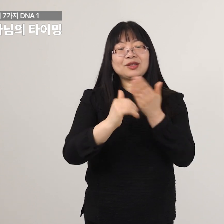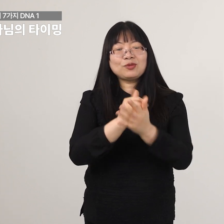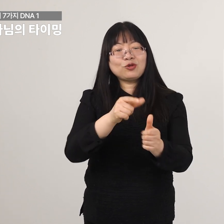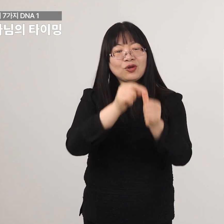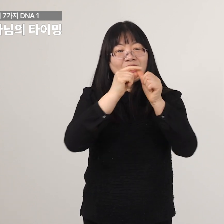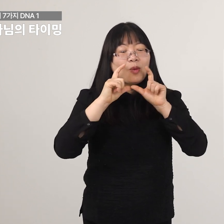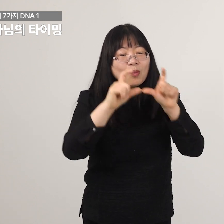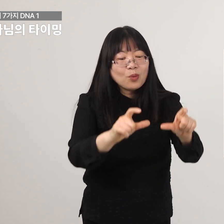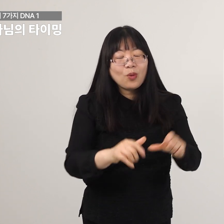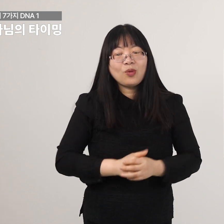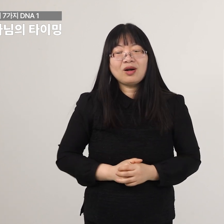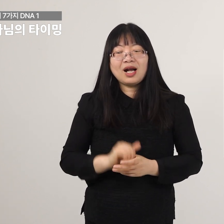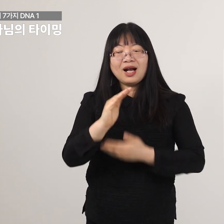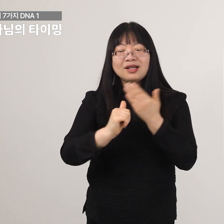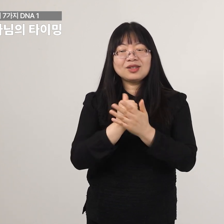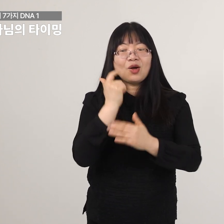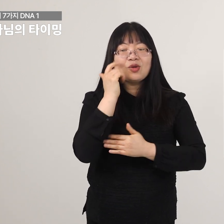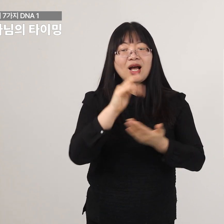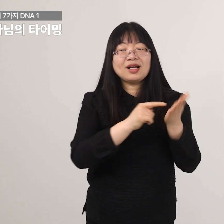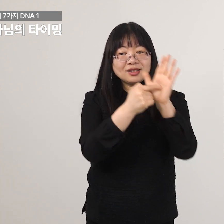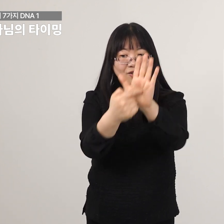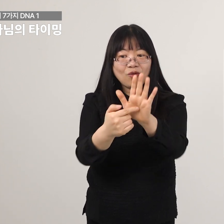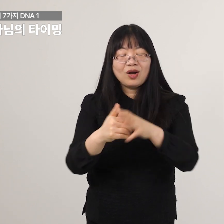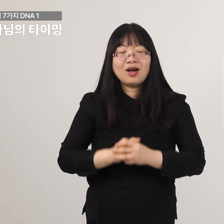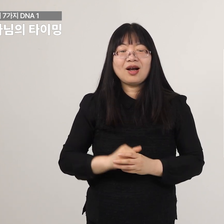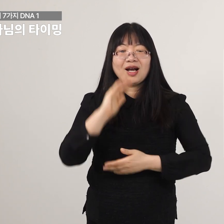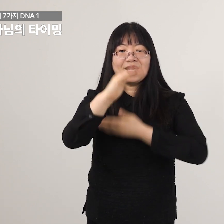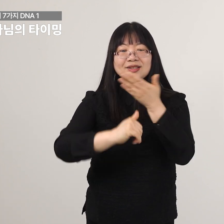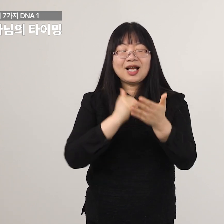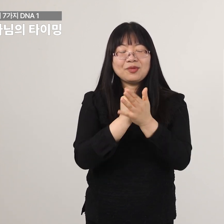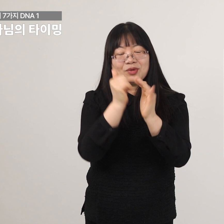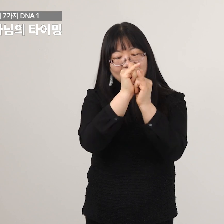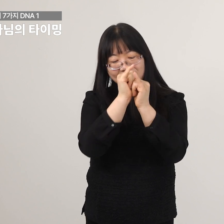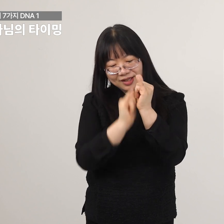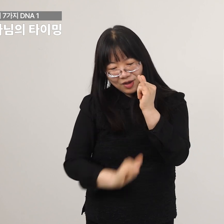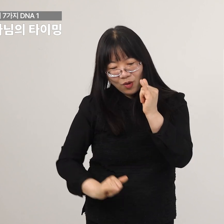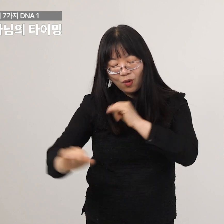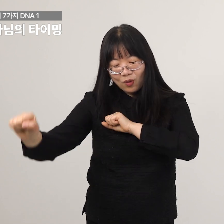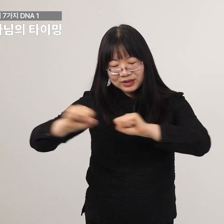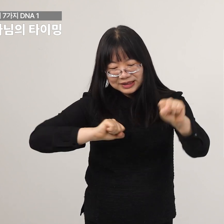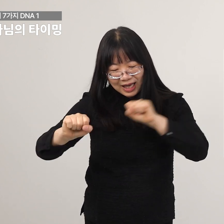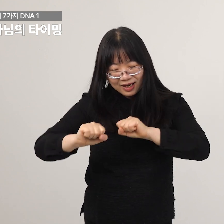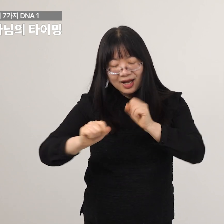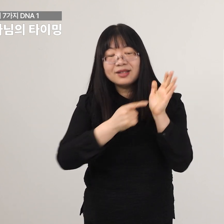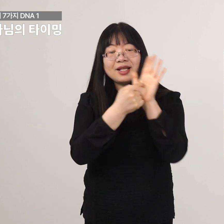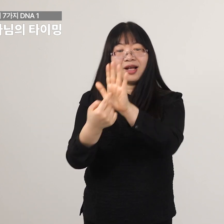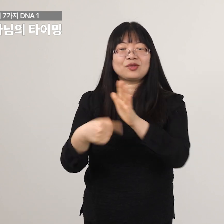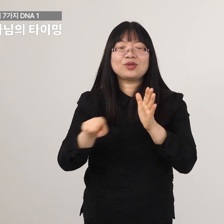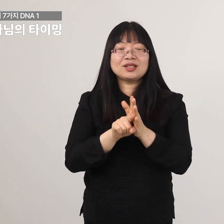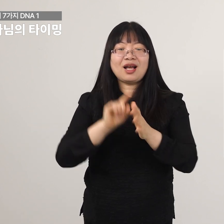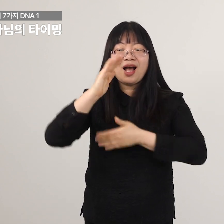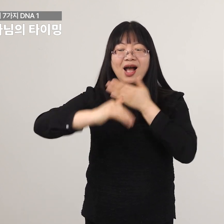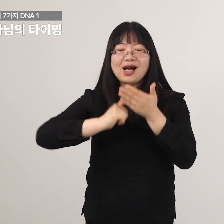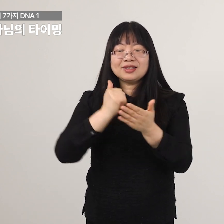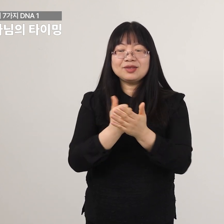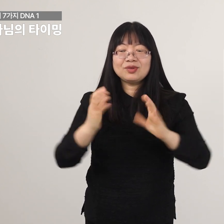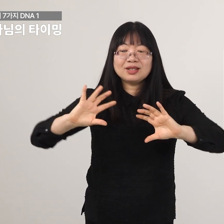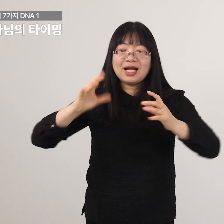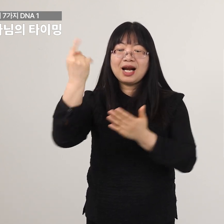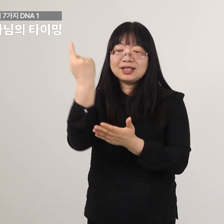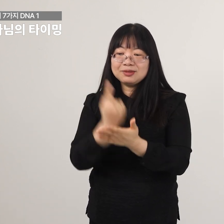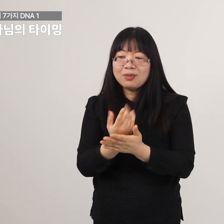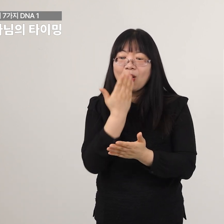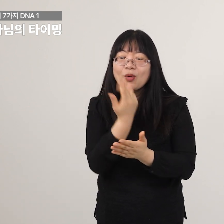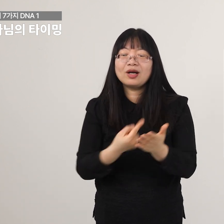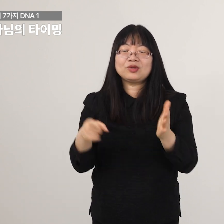선포되고 하나님의 영광이 드러나고 하나님의 역사가 나타날 수 있도록 하나님의 나라가 임할 수